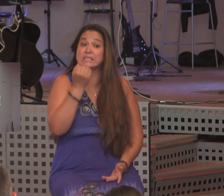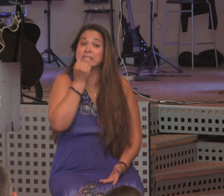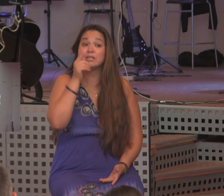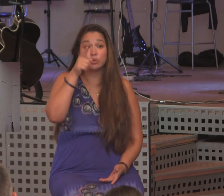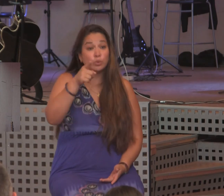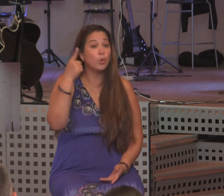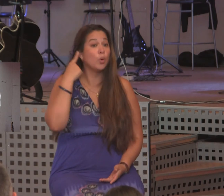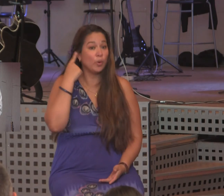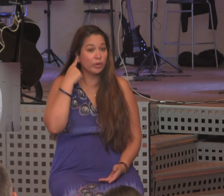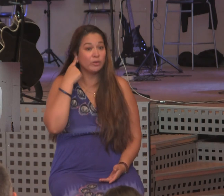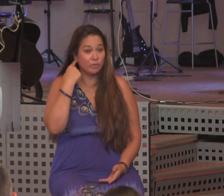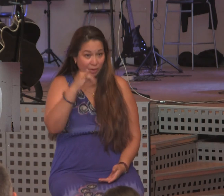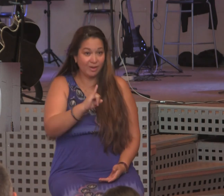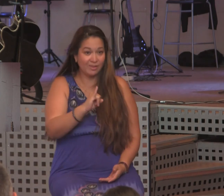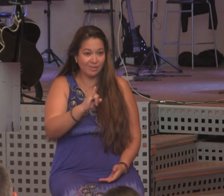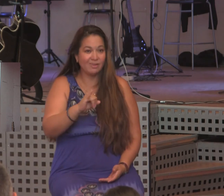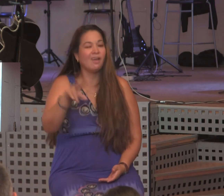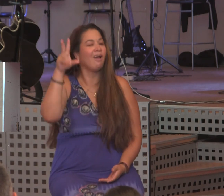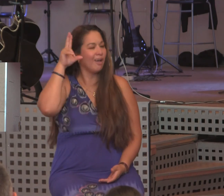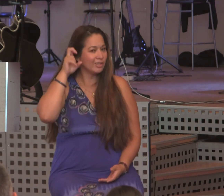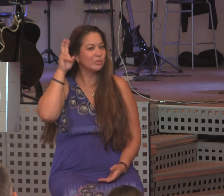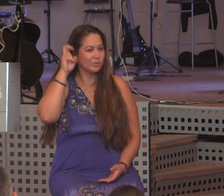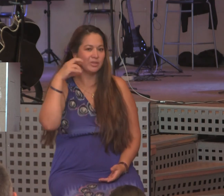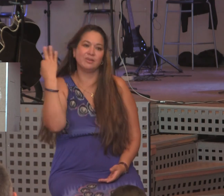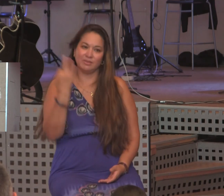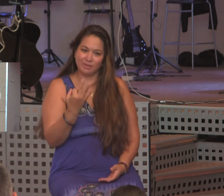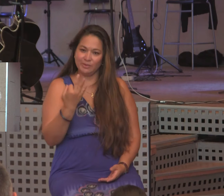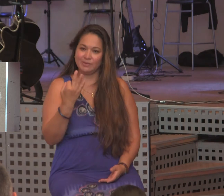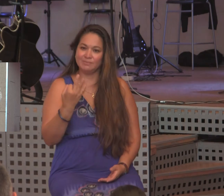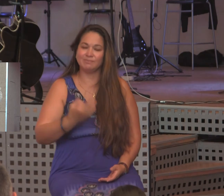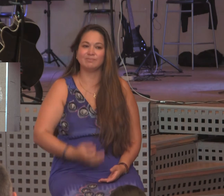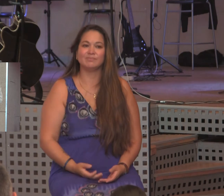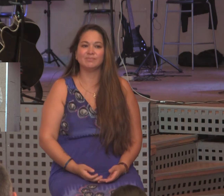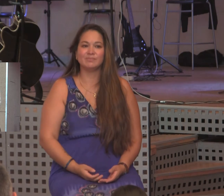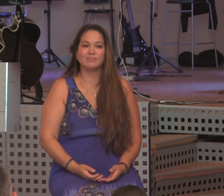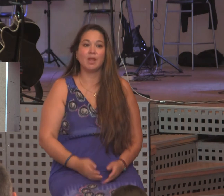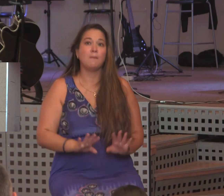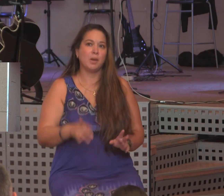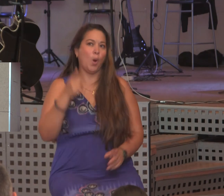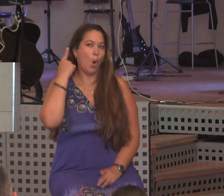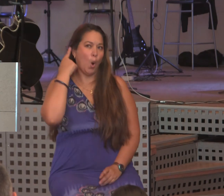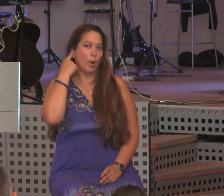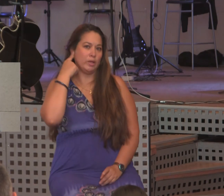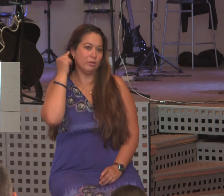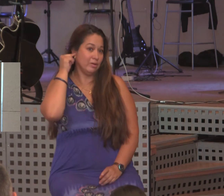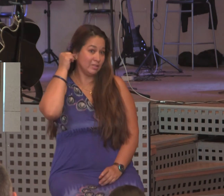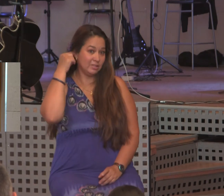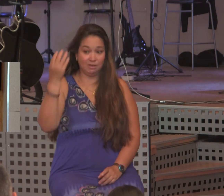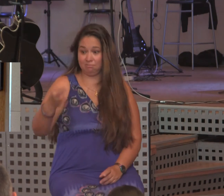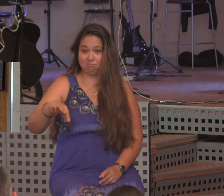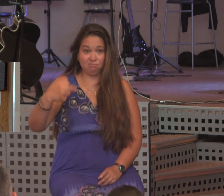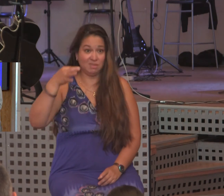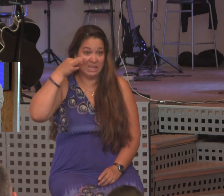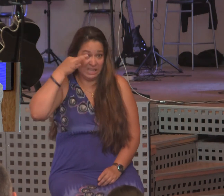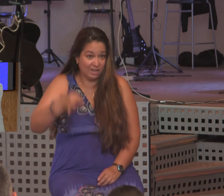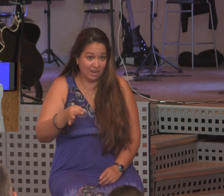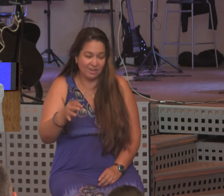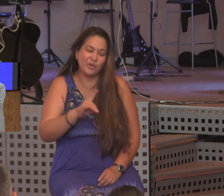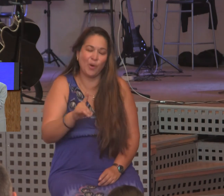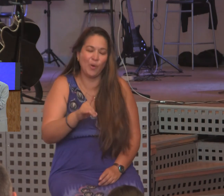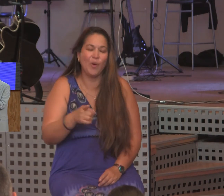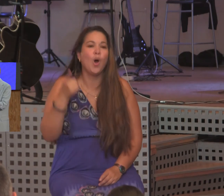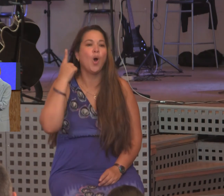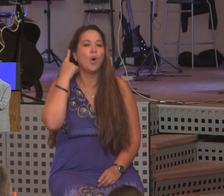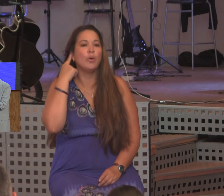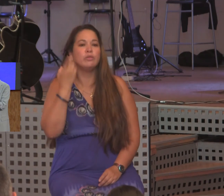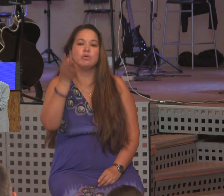oír, oiga. Y evidentemente no se refería a estos oídos naturales, se está refiriendo a los espirituales. Eso es lo